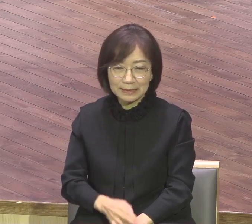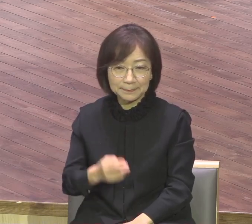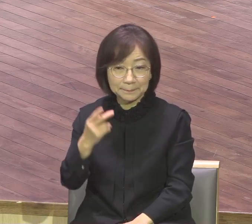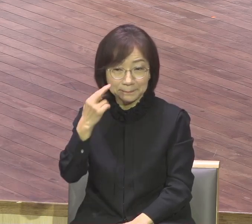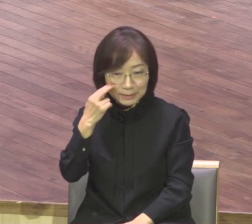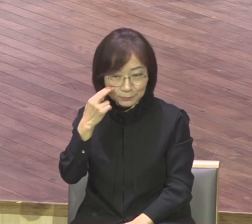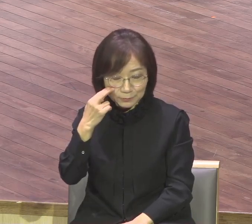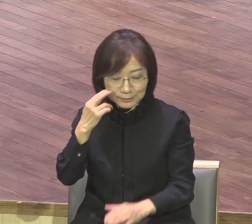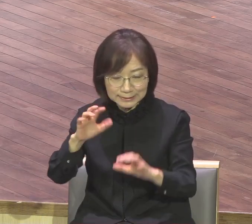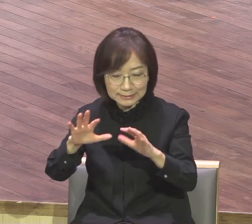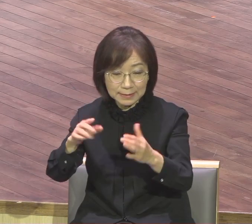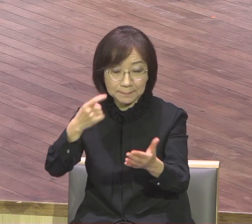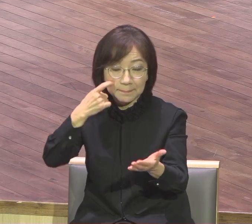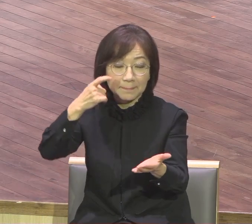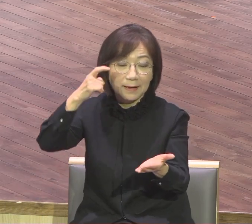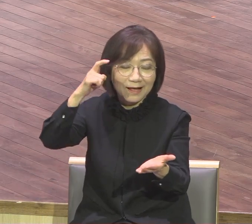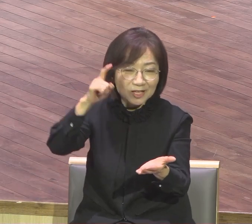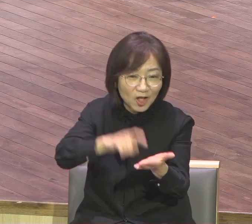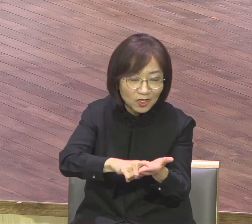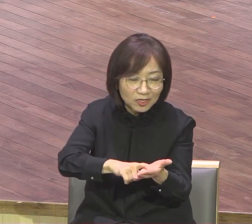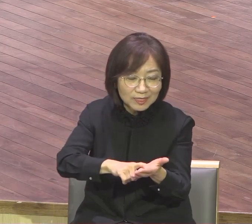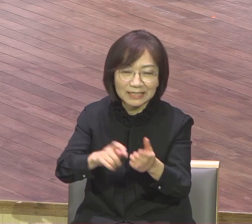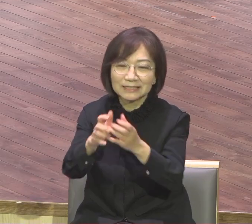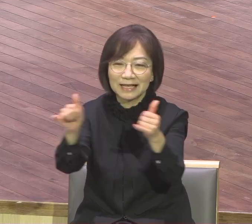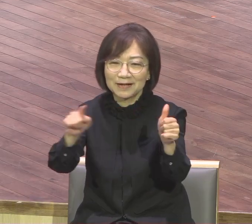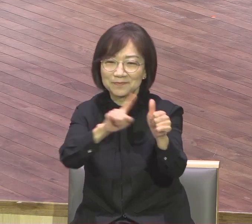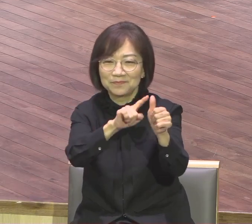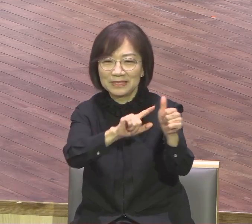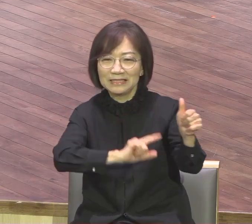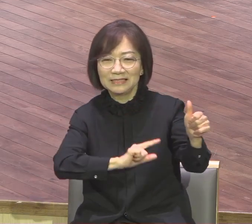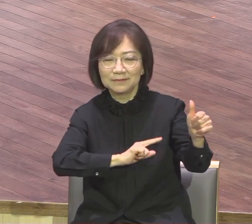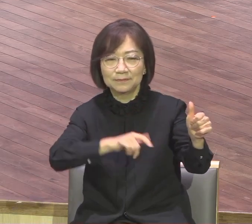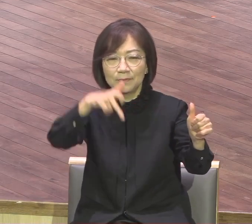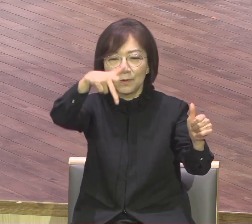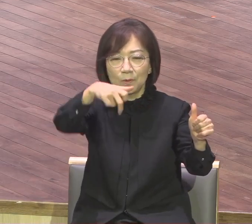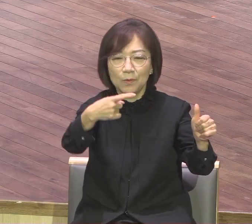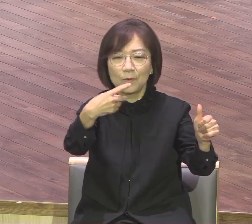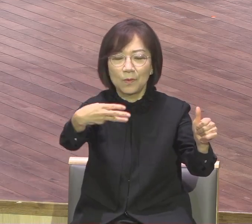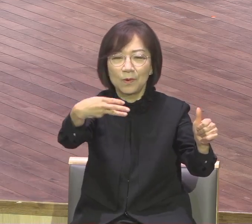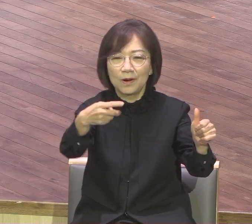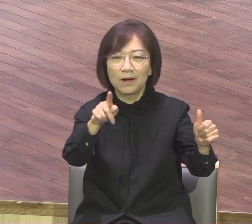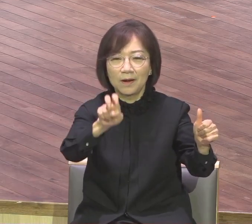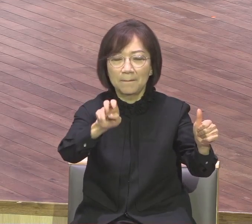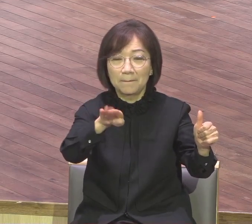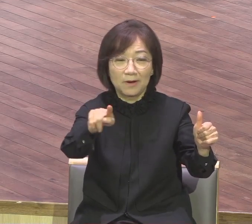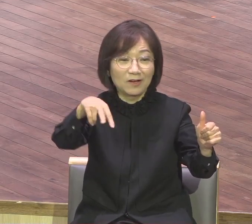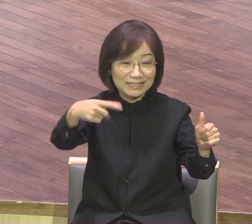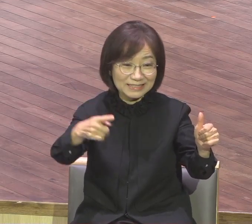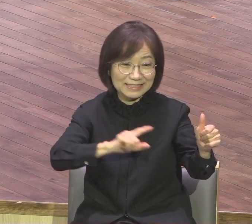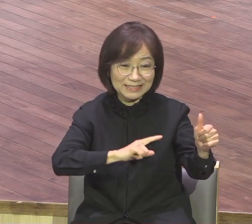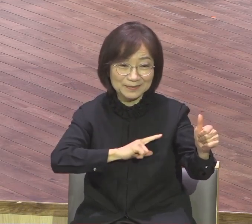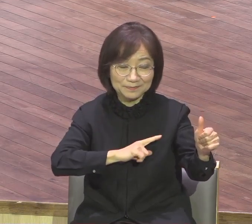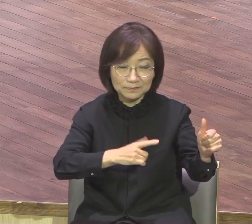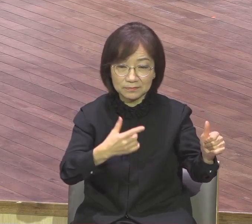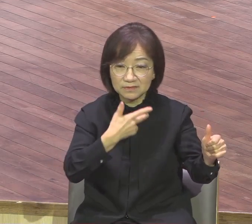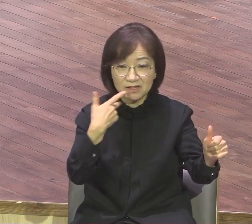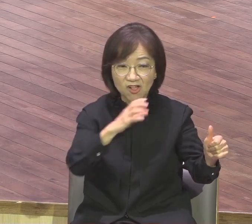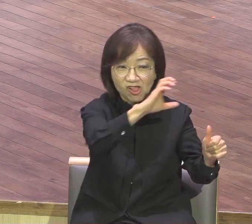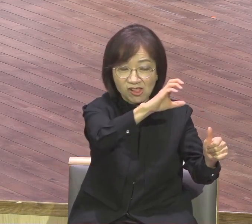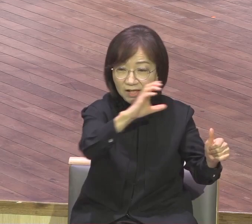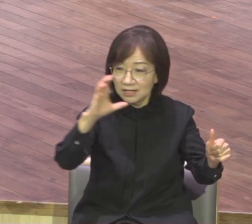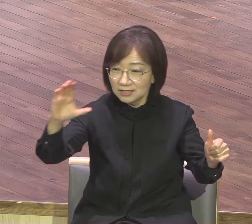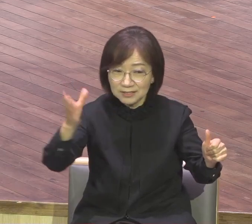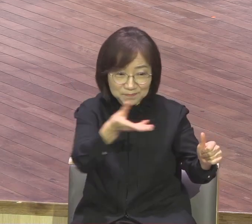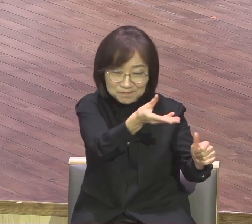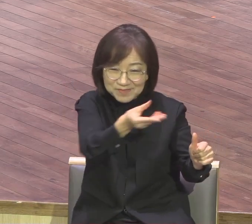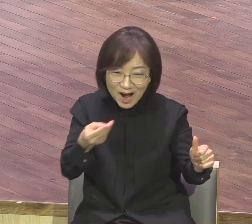발견한 이 크리스토프 콜럼버스에 의해서 유래되었다고 합니다. El nombre Colombia